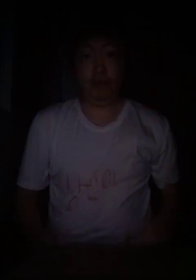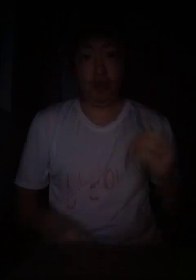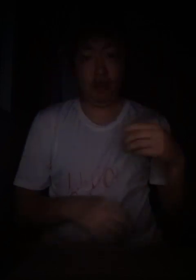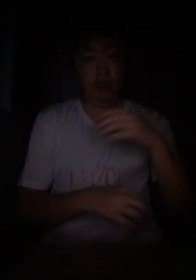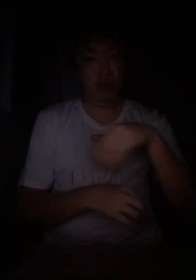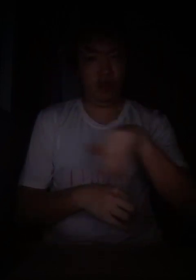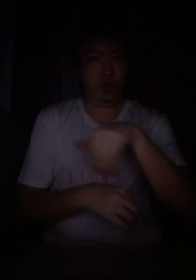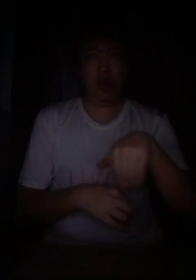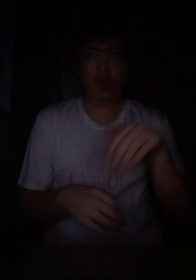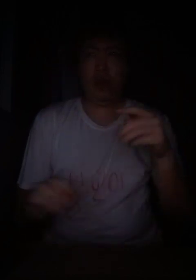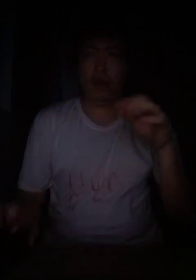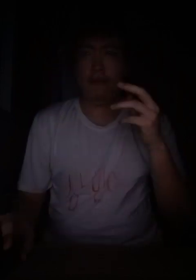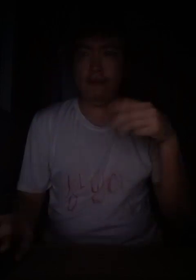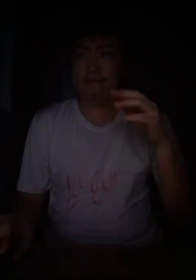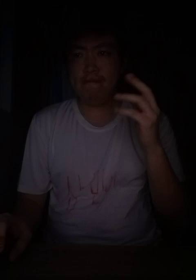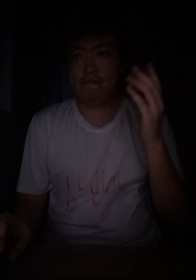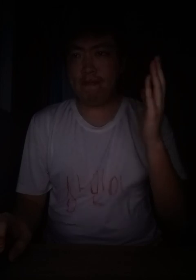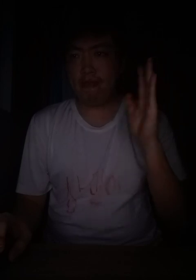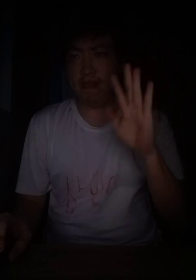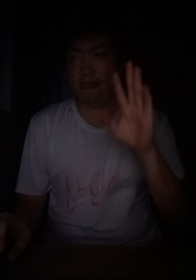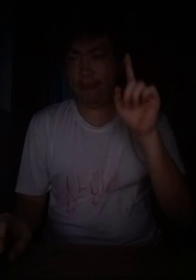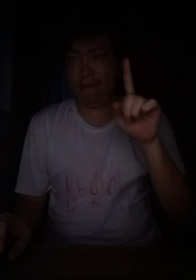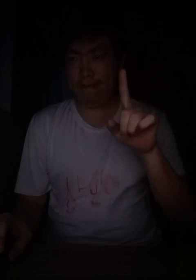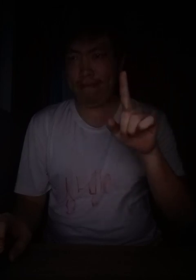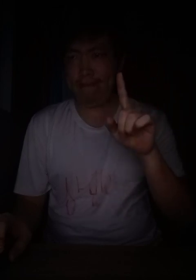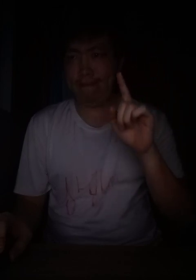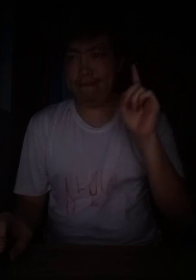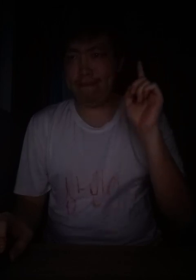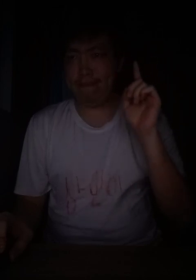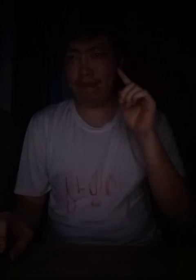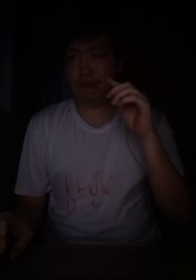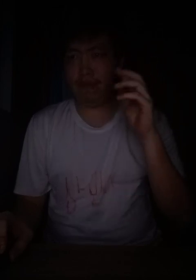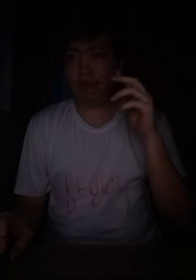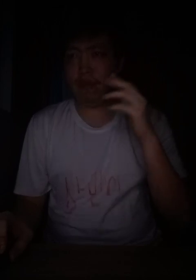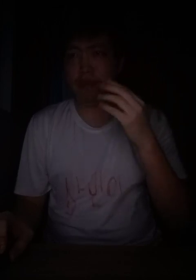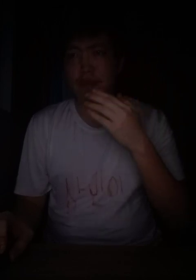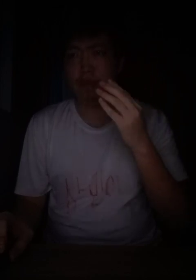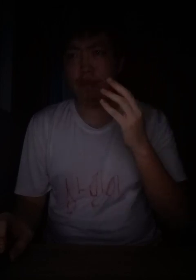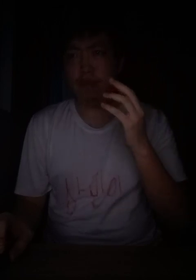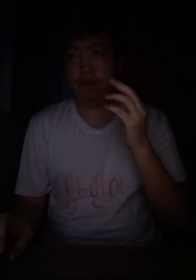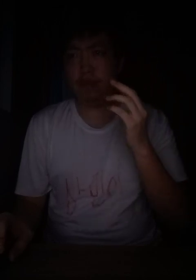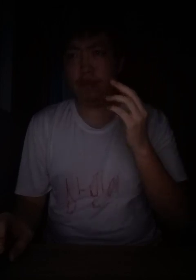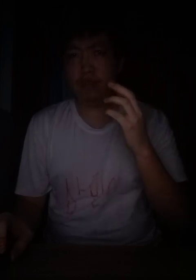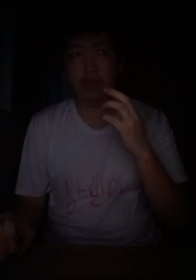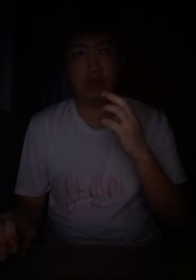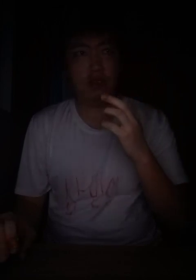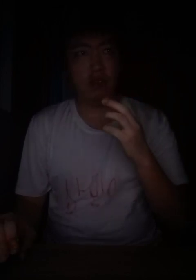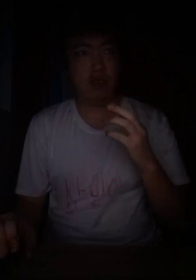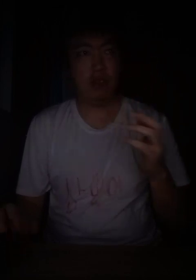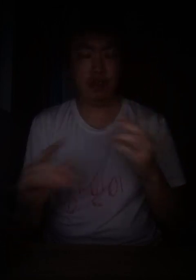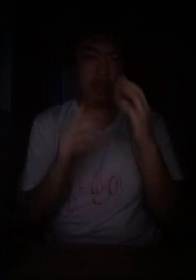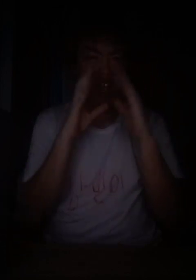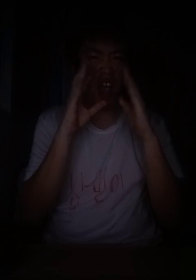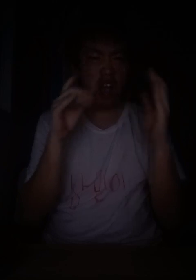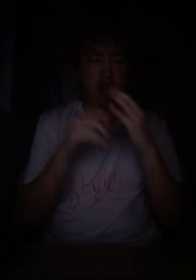여자 화장실에선 누르는 비상벨뿐만 아니라 음성인식 비상벨도 있어서 소리만 질러도 경찰이